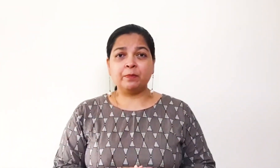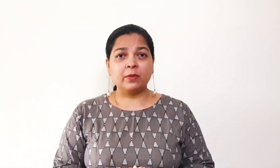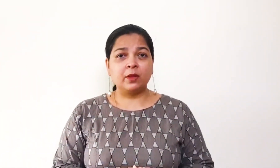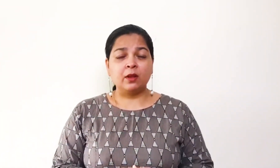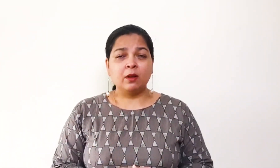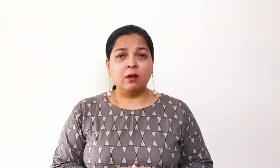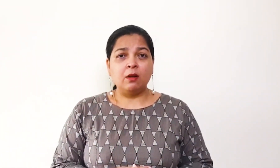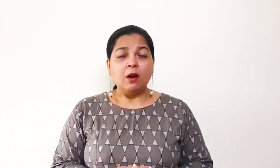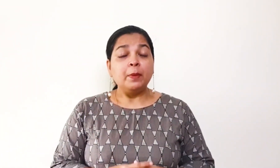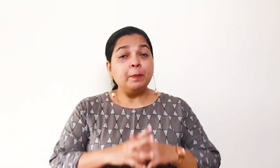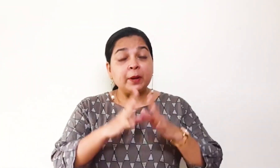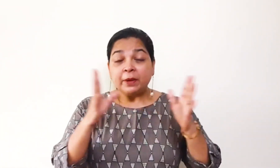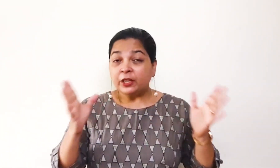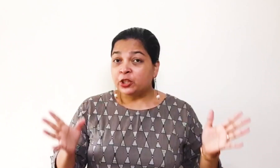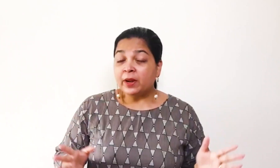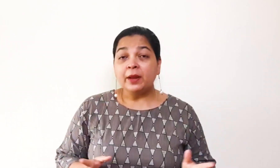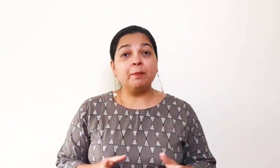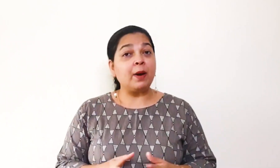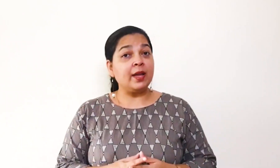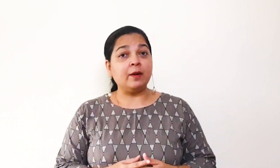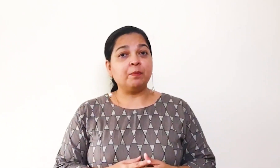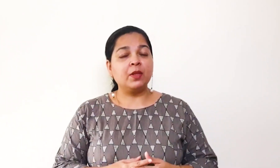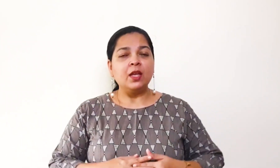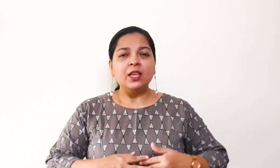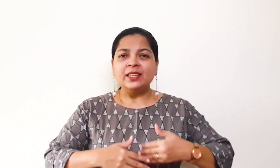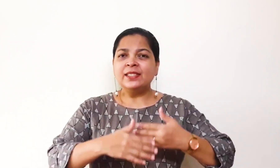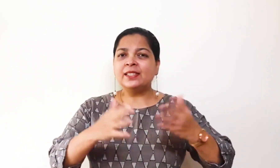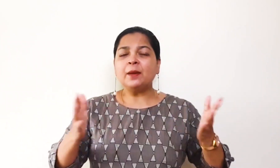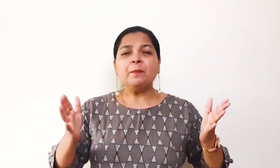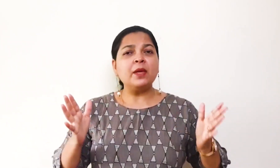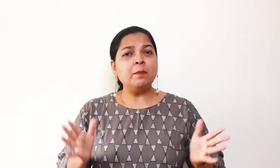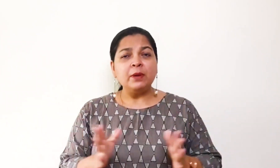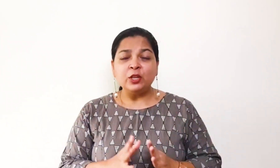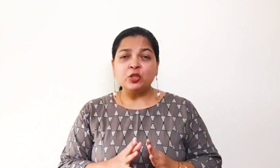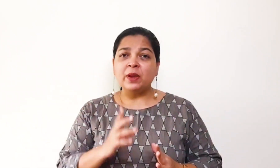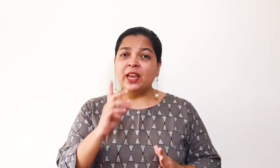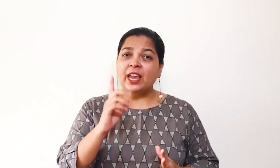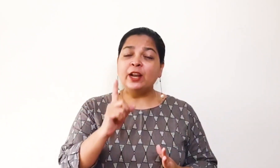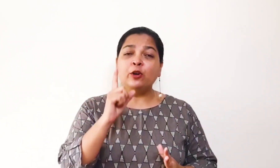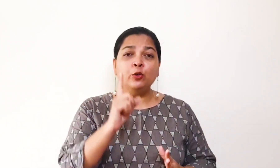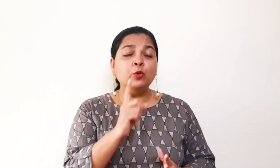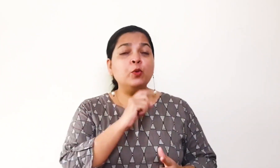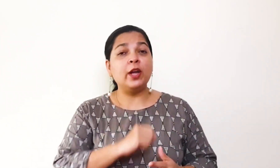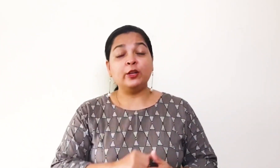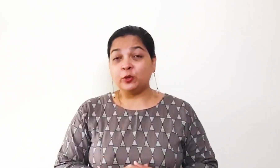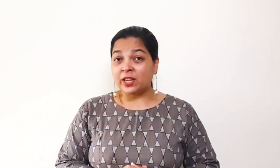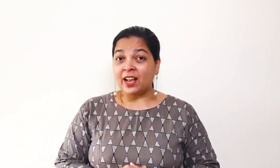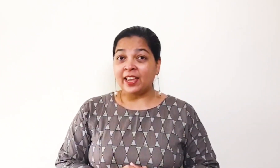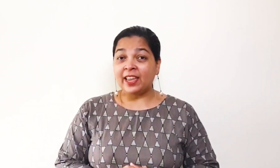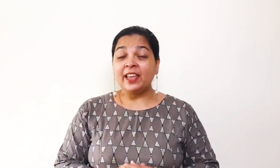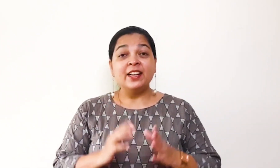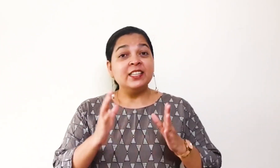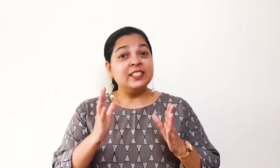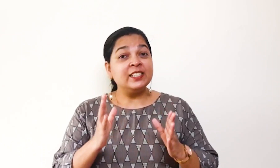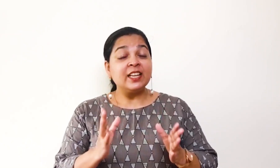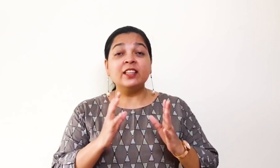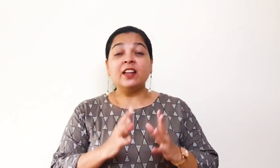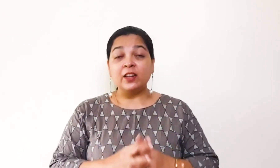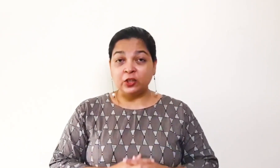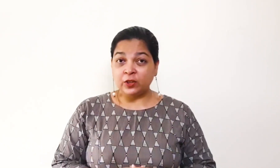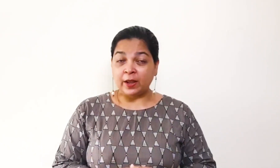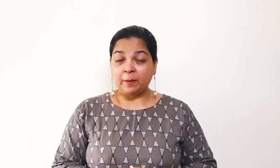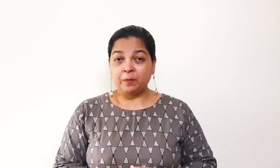ଥିଲେ। କିନ୍ତୁ ପରମେଶ୍ୱର ଦେଖିଲେ ଯେ ଏହି ସମସ୍ତଙ୍କ ମଧ୍ୟରେ କେବଳ ଏକମାତ୍ର ନୋହ